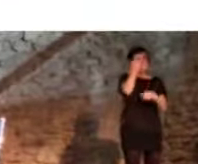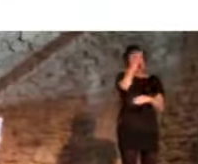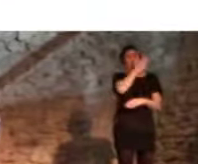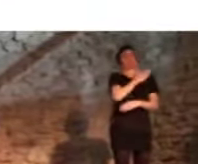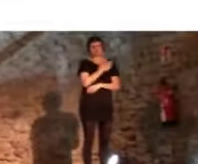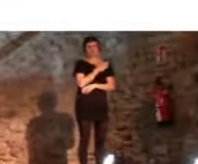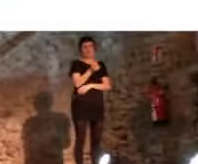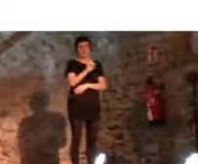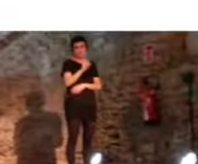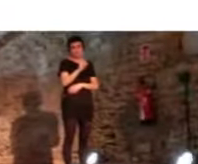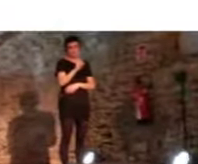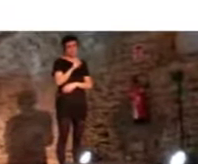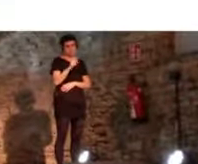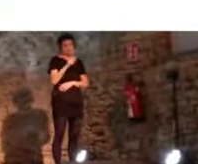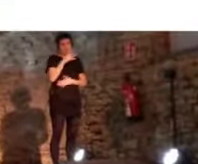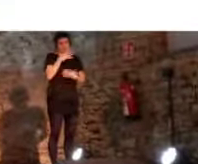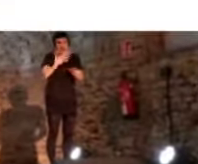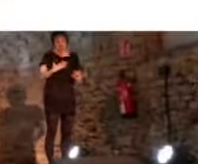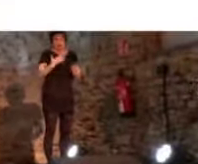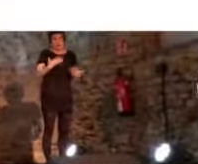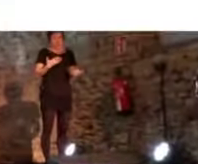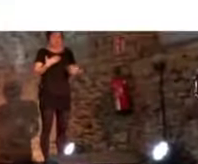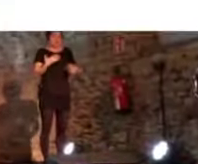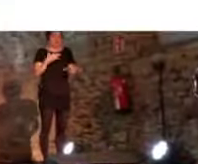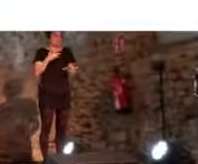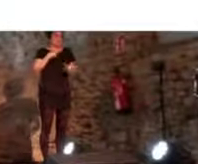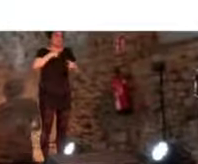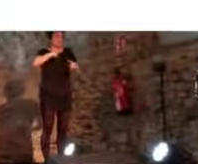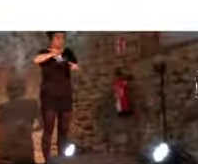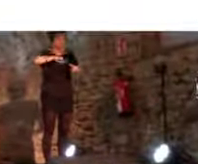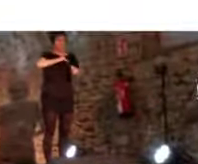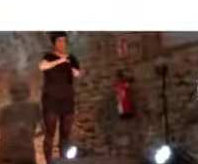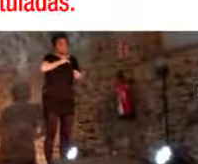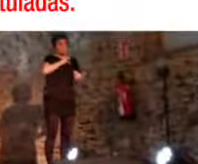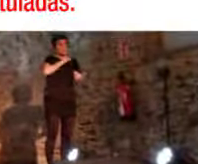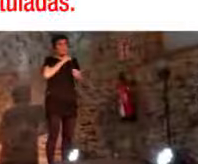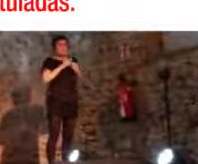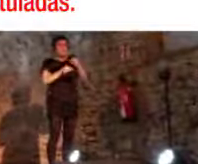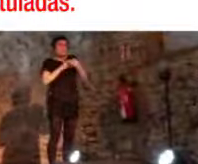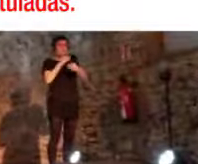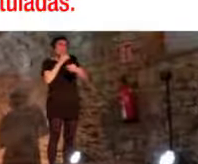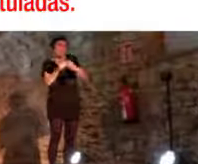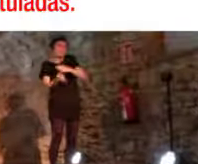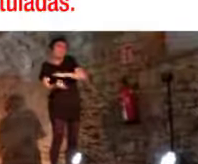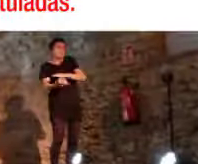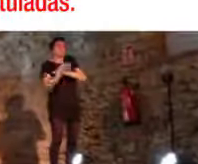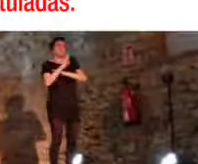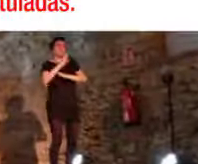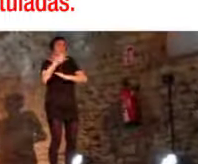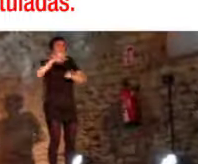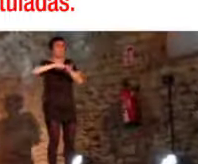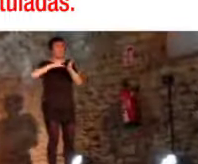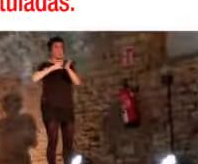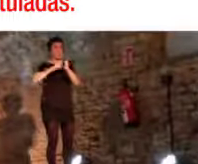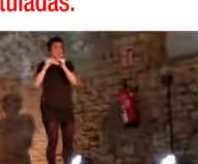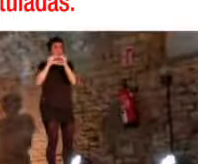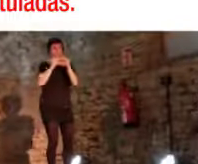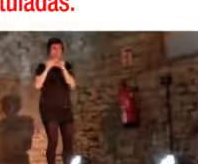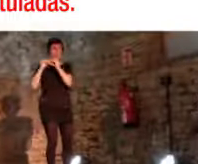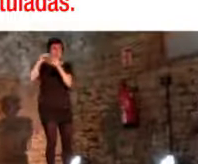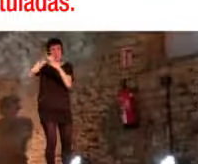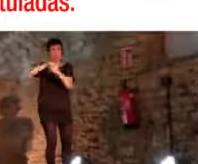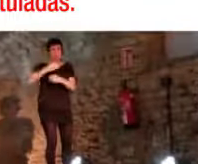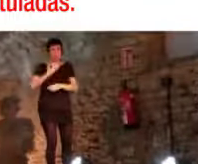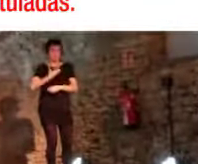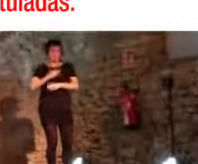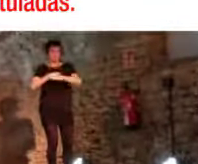casualidad. En este momento estamos en proceso de elaboración del cuarto plan de igualdad del Ayuntamiento de